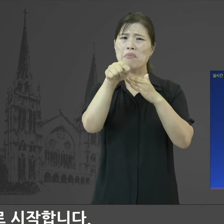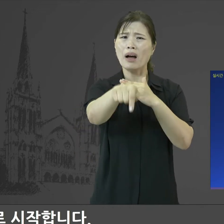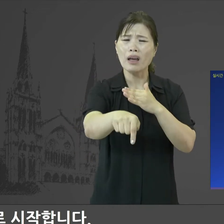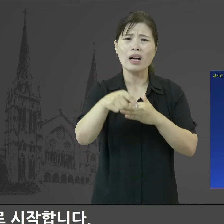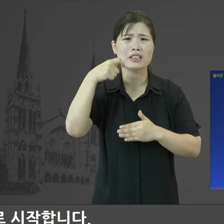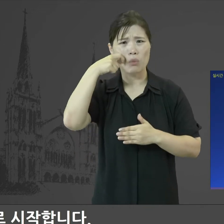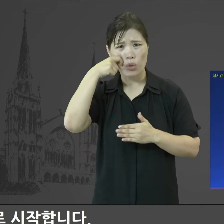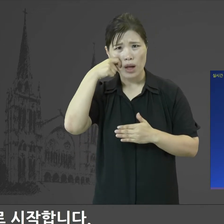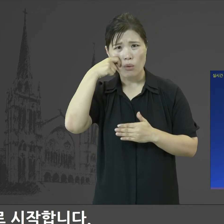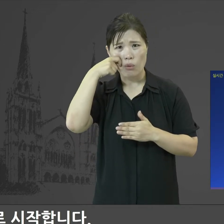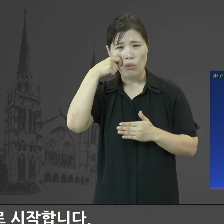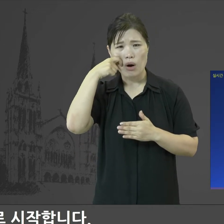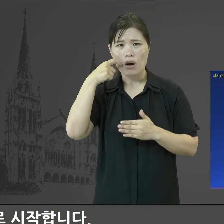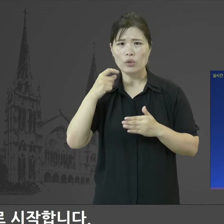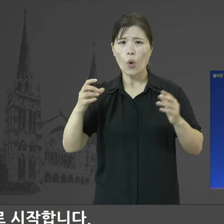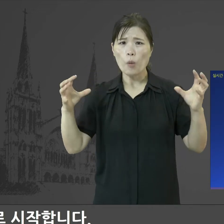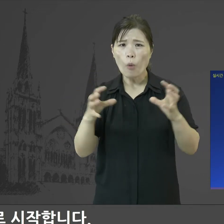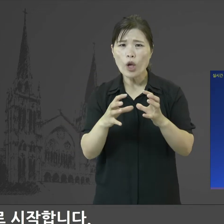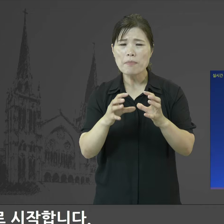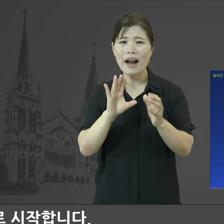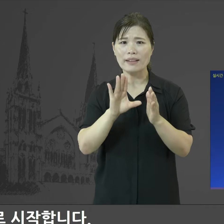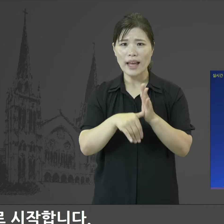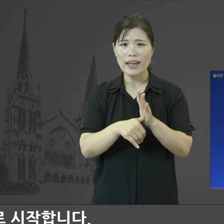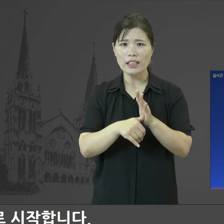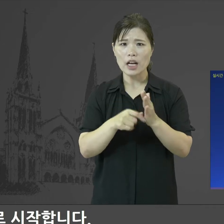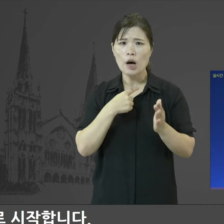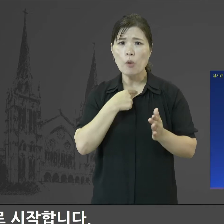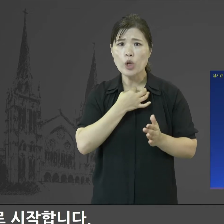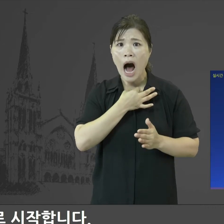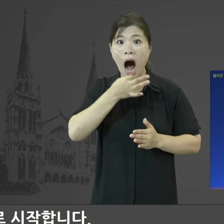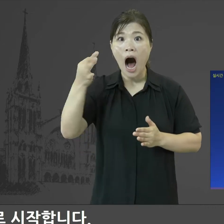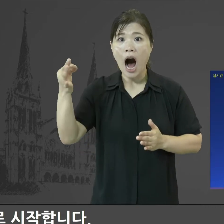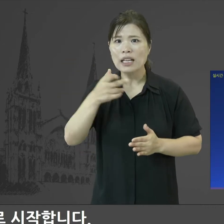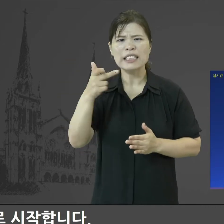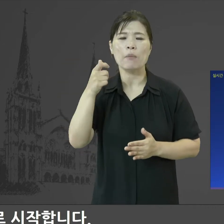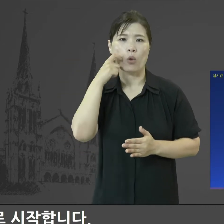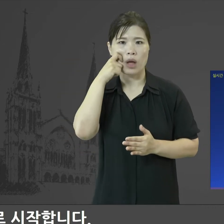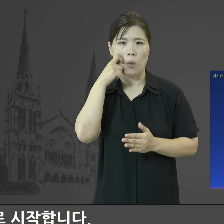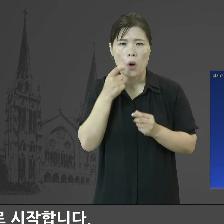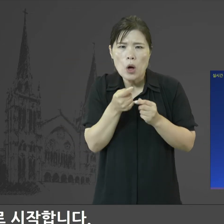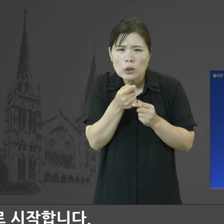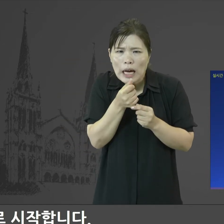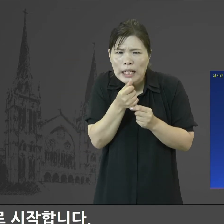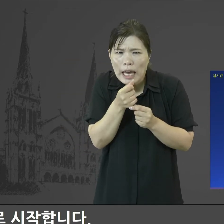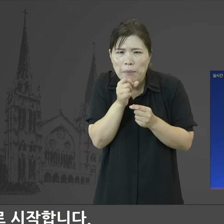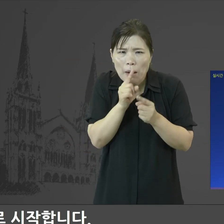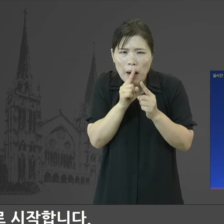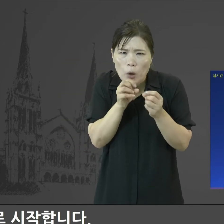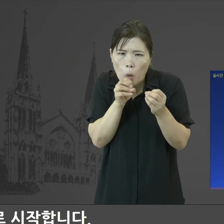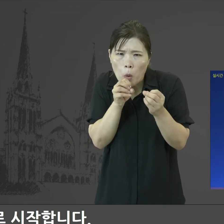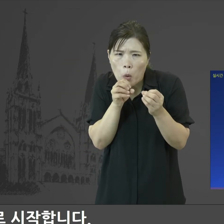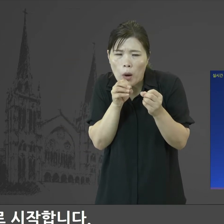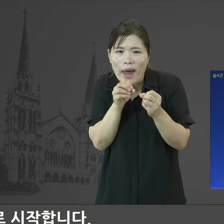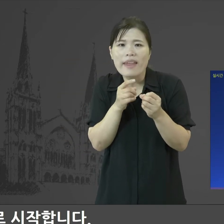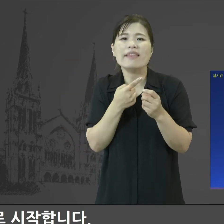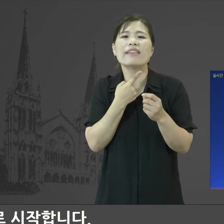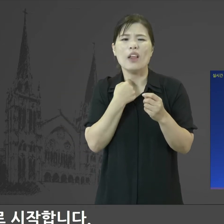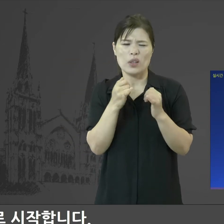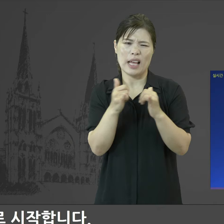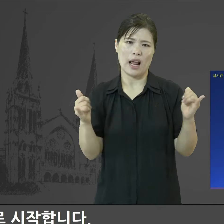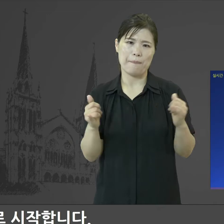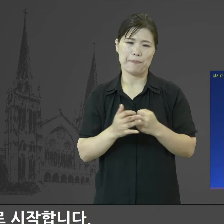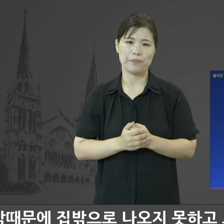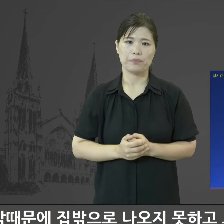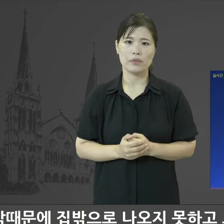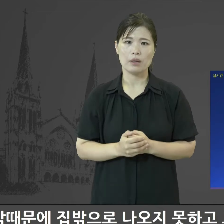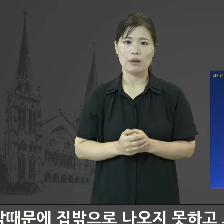없었고 모임을 가질 때에는 어쩌면 목소리조차 크게 낼 수 없어서 작은 소리로 모여야 하는 그들이었습니다.